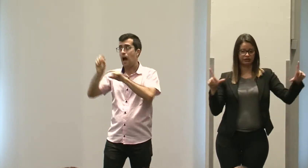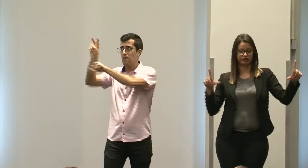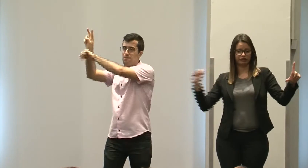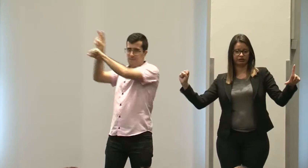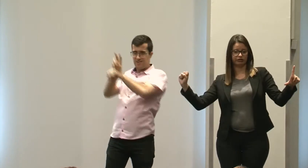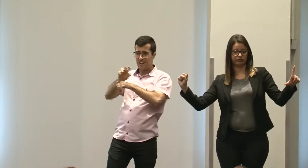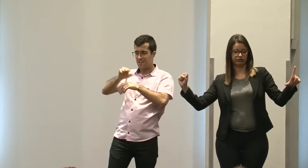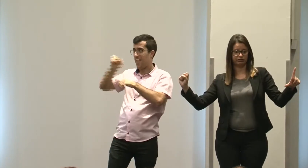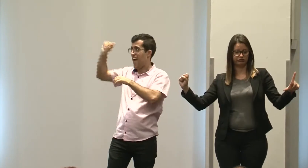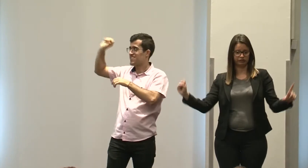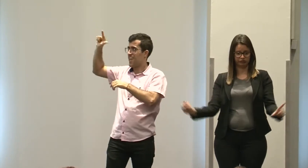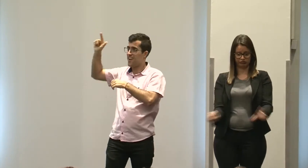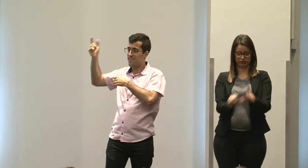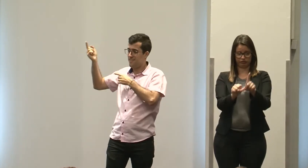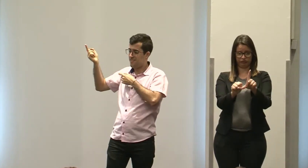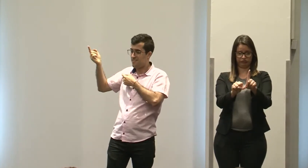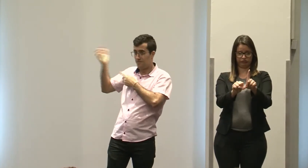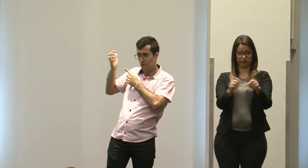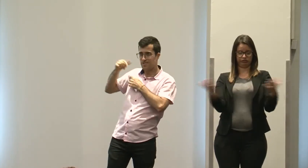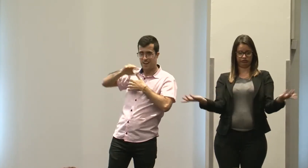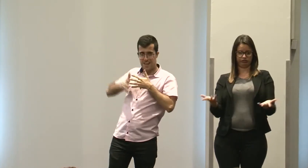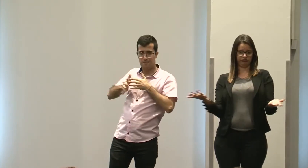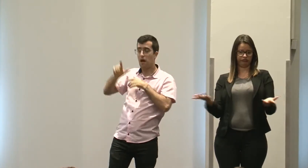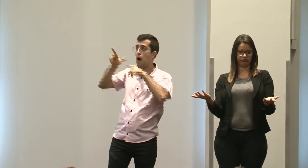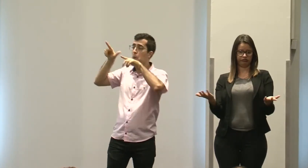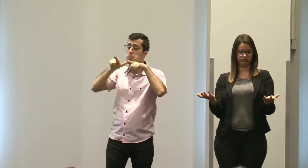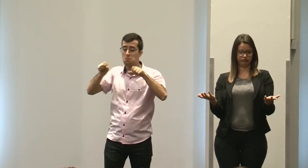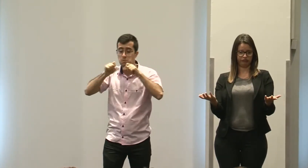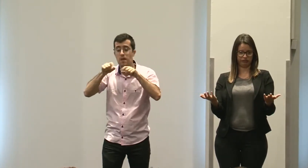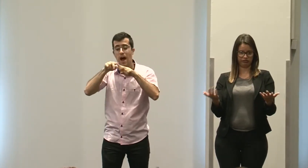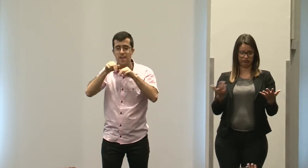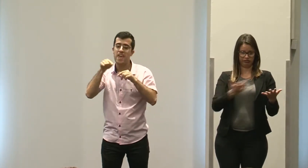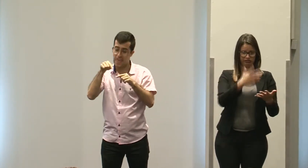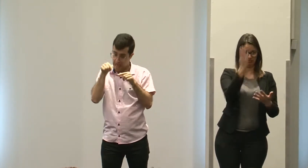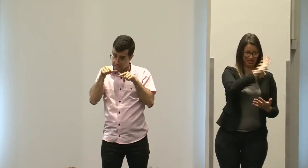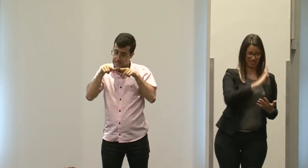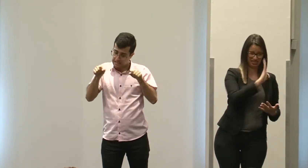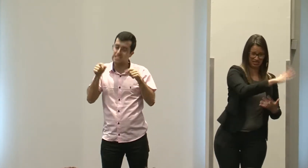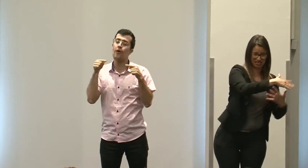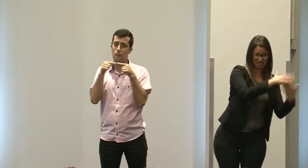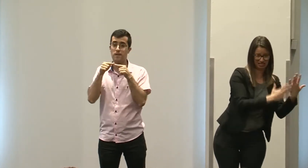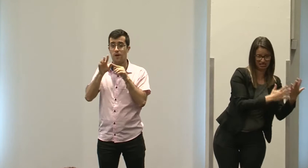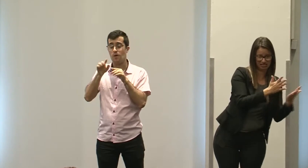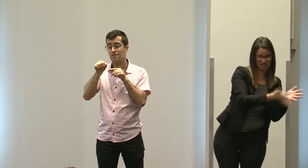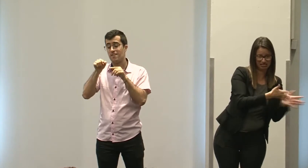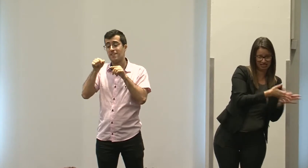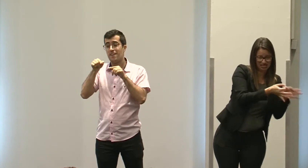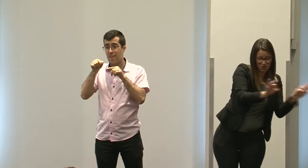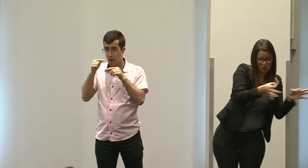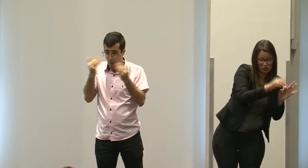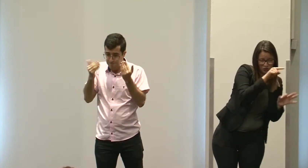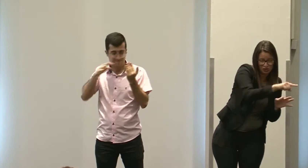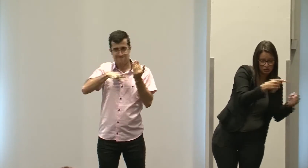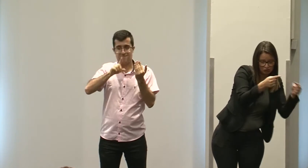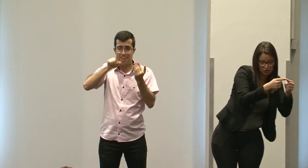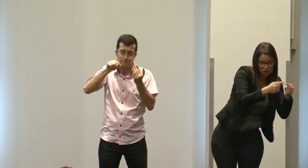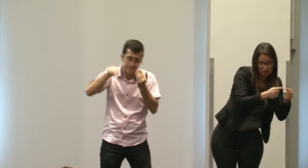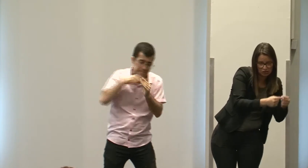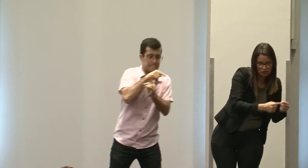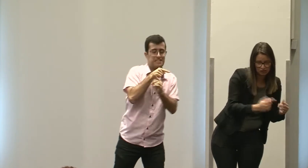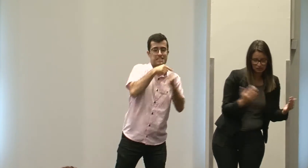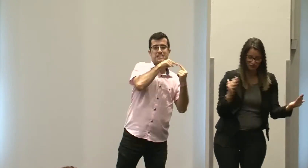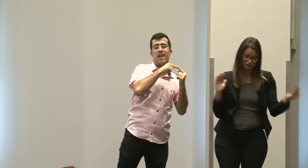linguística. A ASL utiliza LS para fazer o sinal